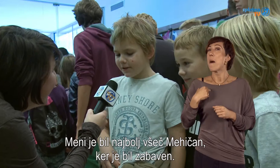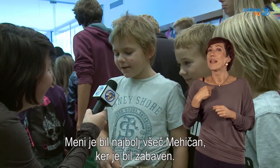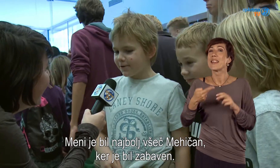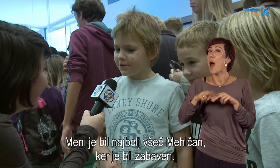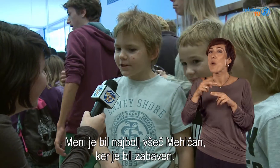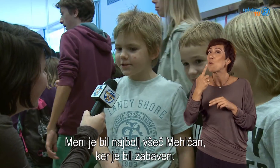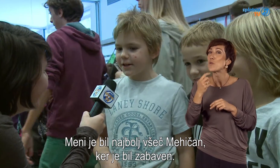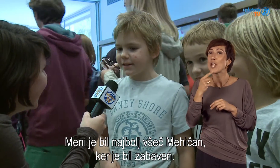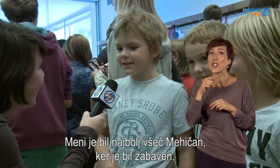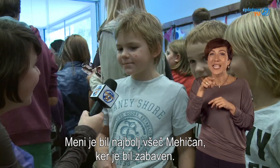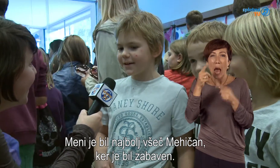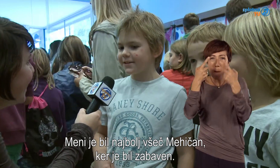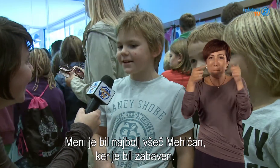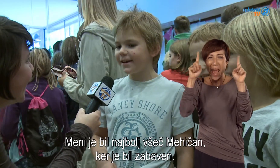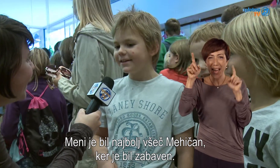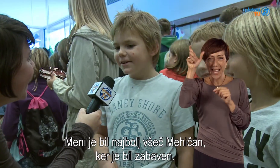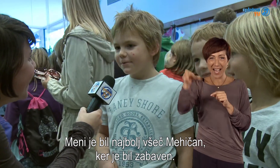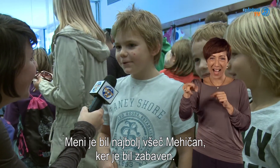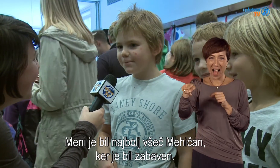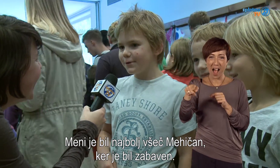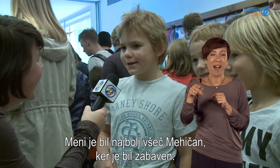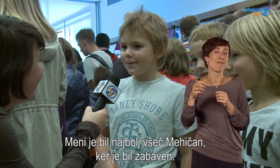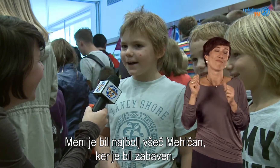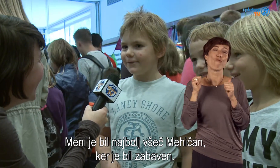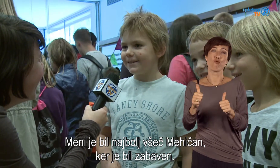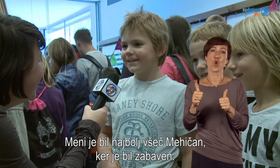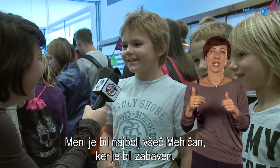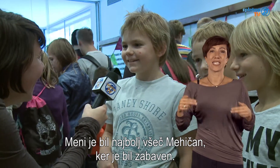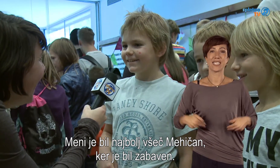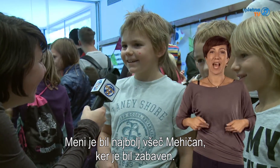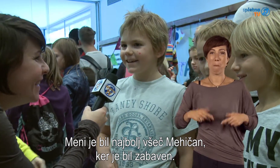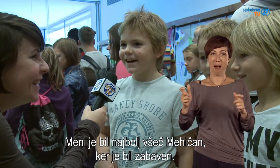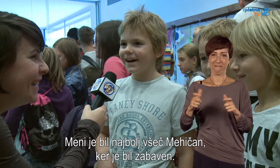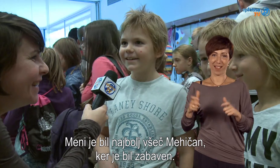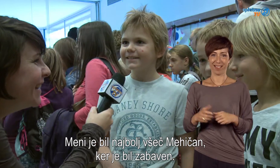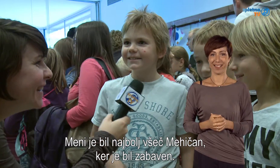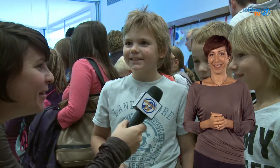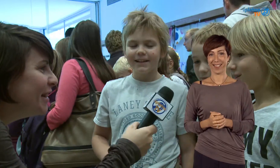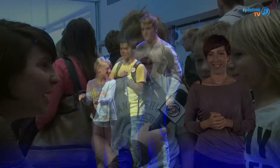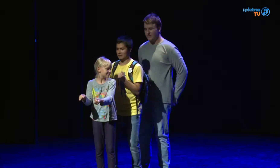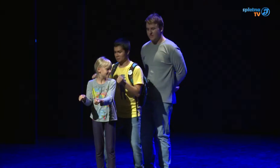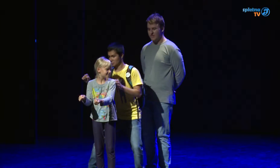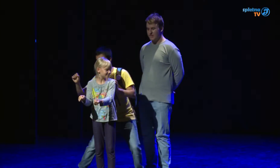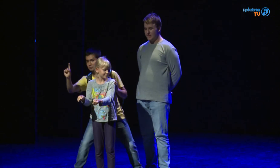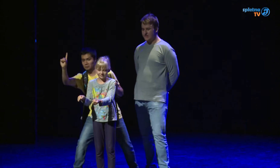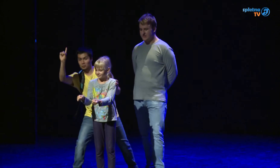Meni je bilo najbolj všeč, ko je tisti Mehičan ful bil zabaven. Ja.